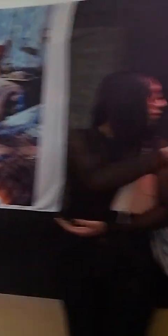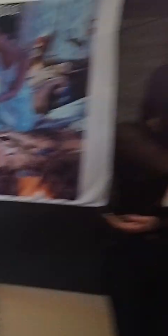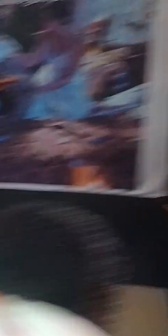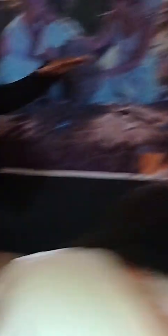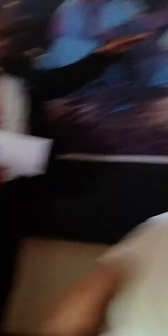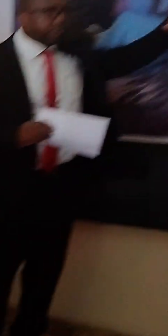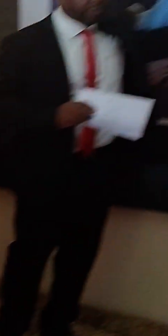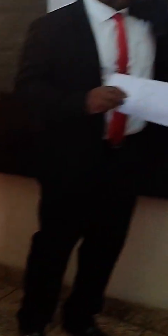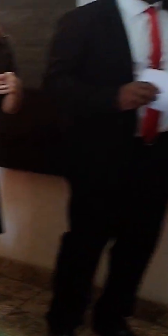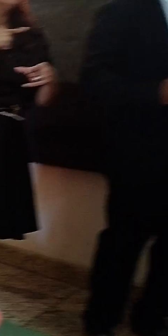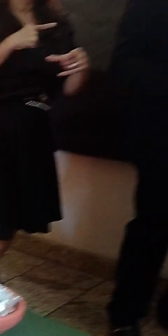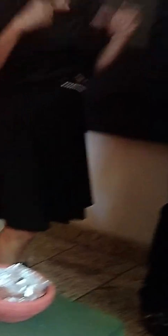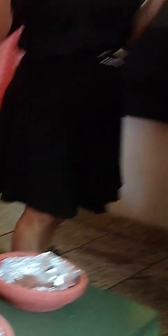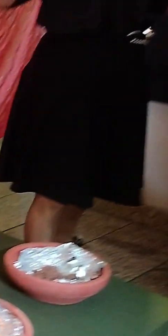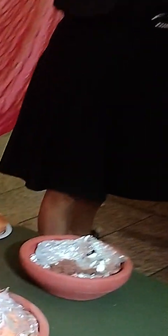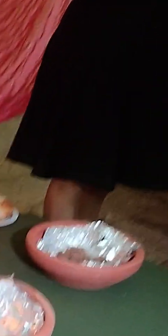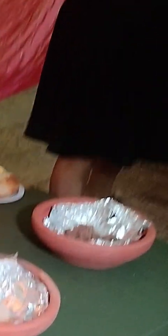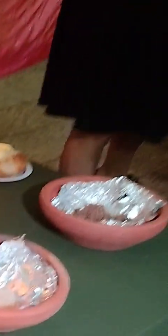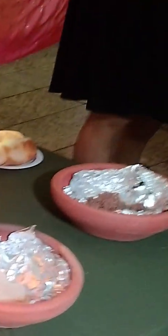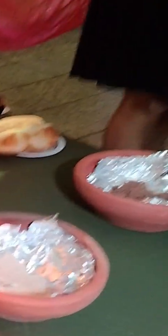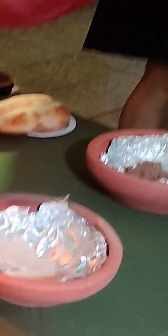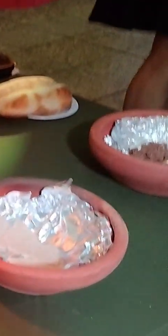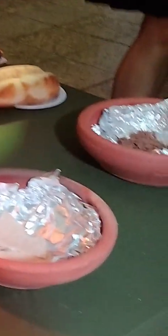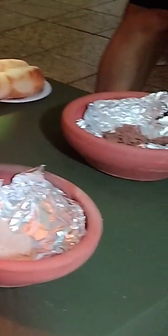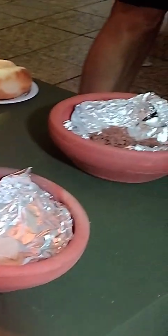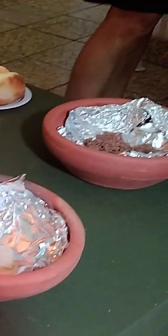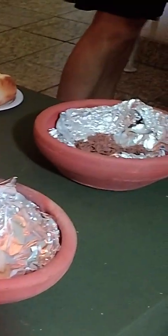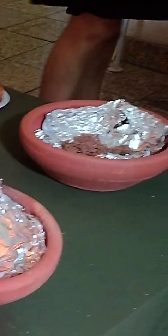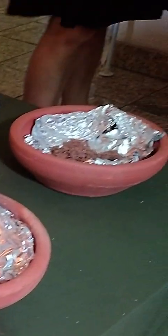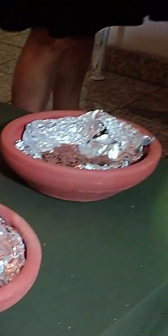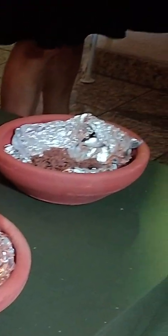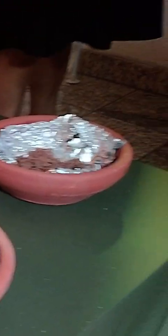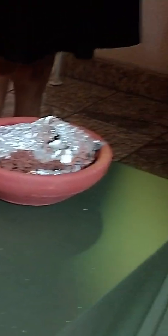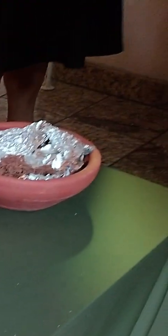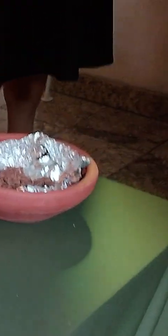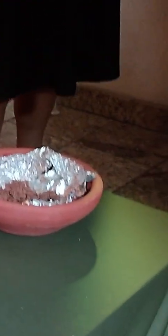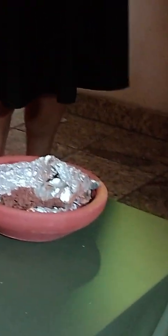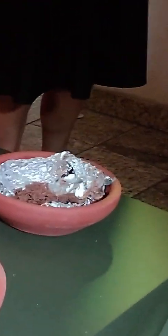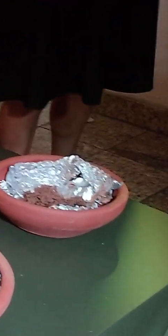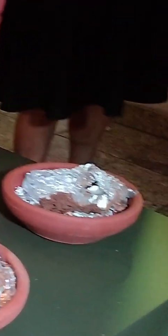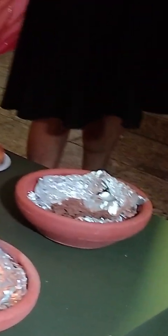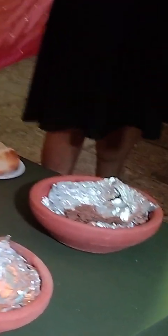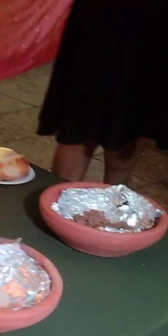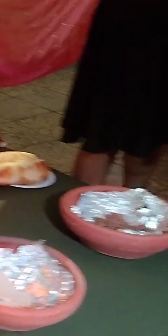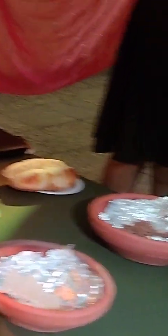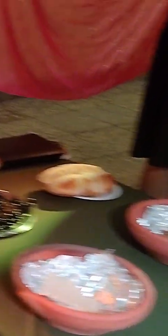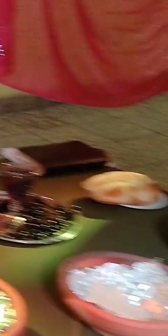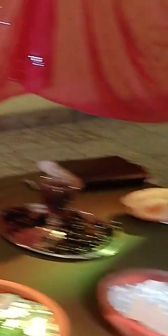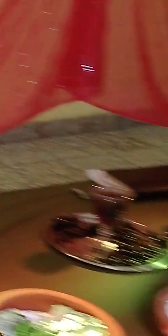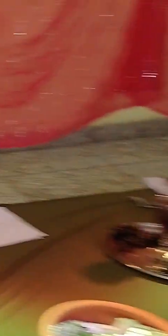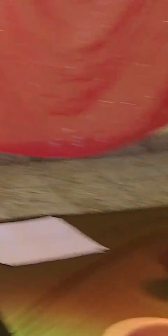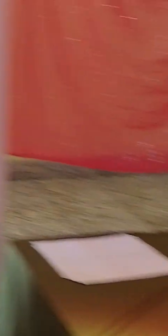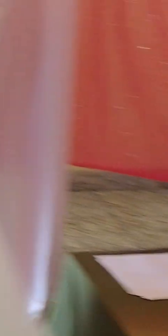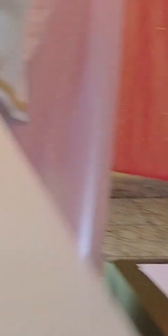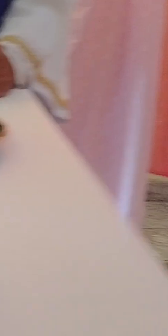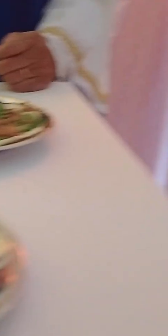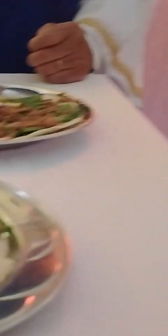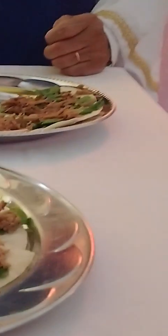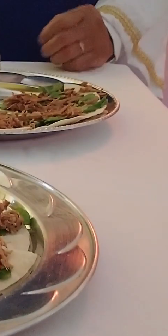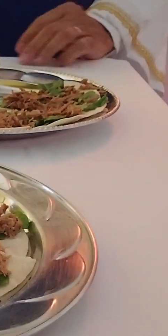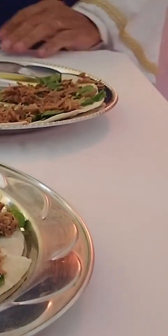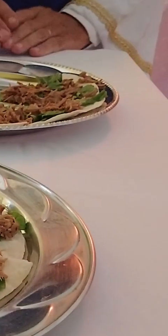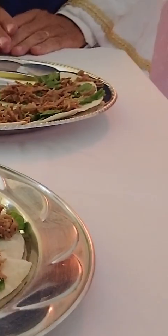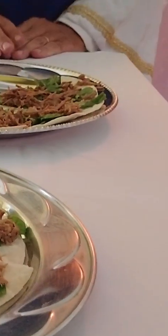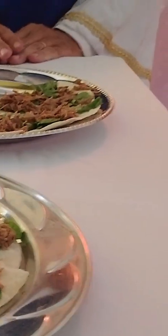passaria sobre, né, todo o Egito e mataria todos os primogênitos. Com isso,